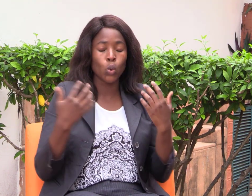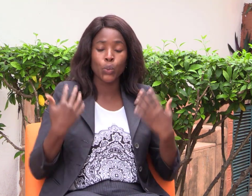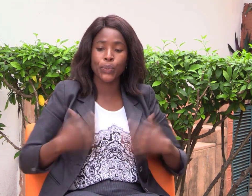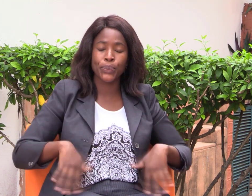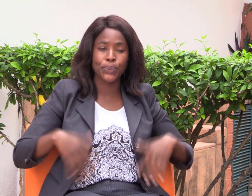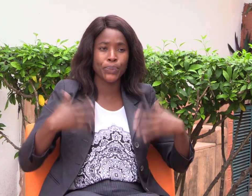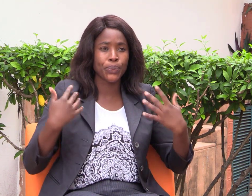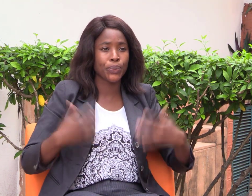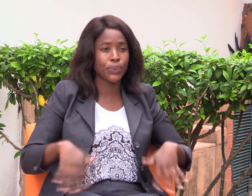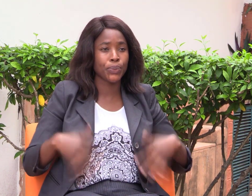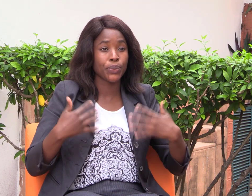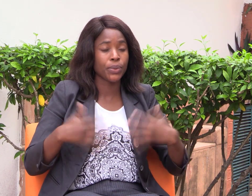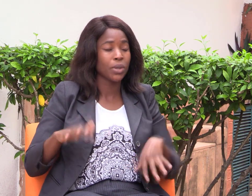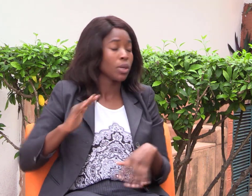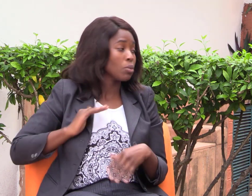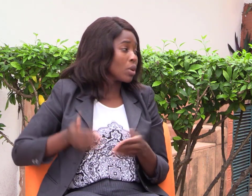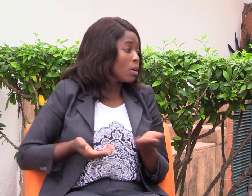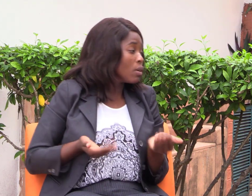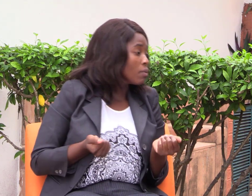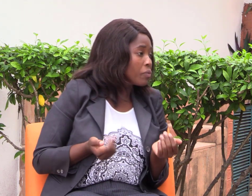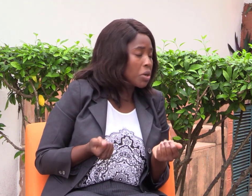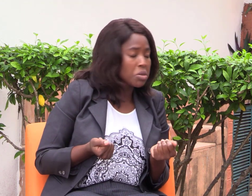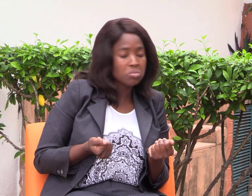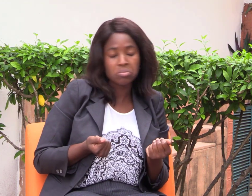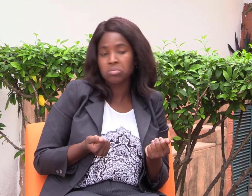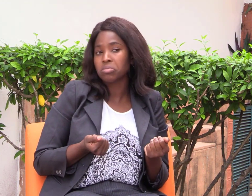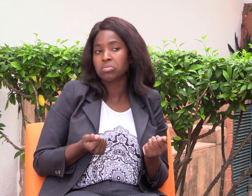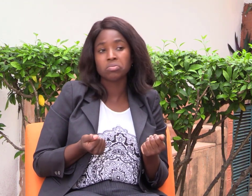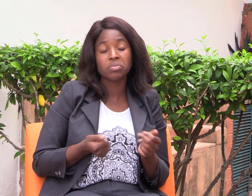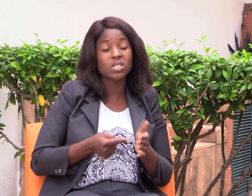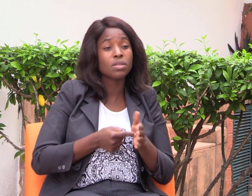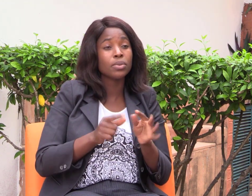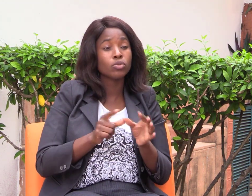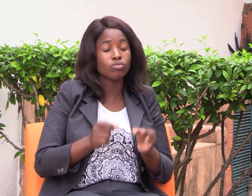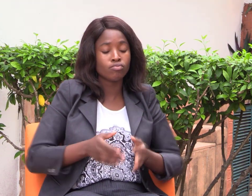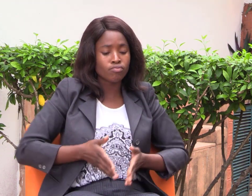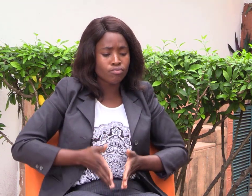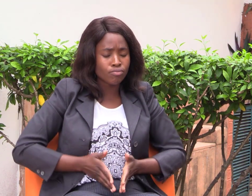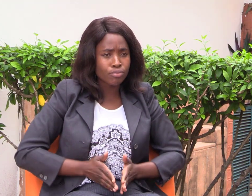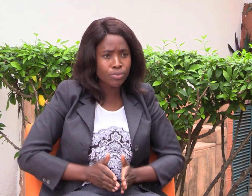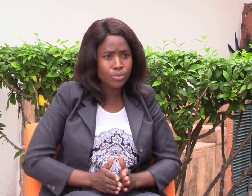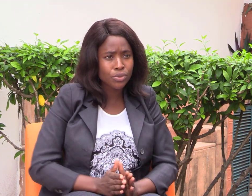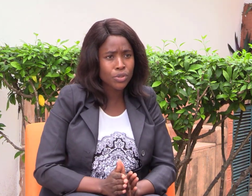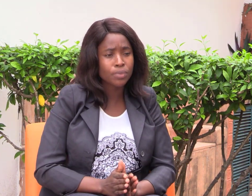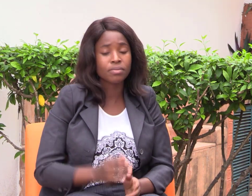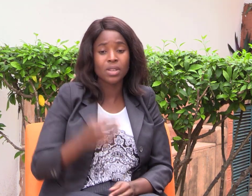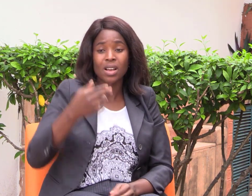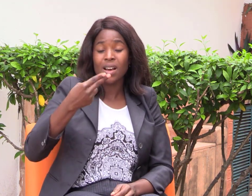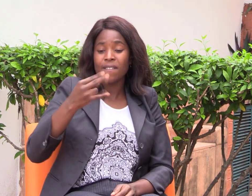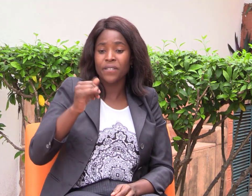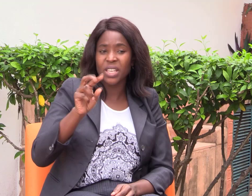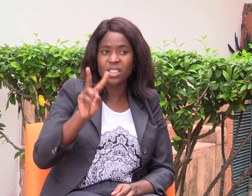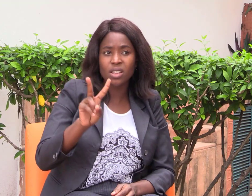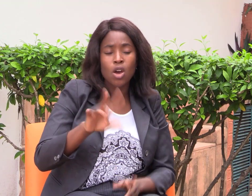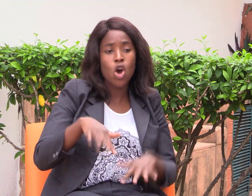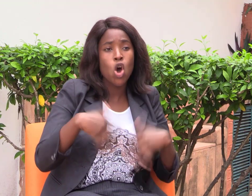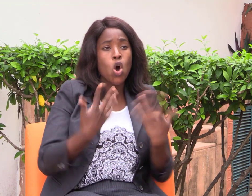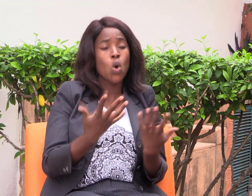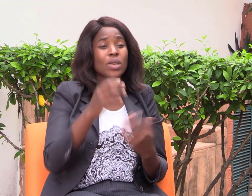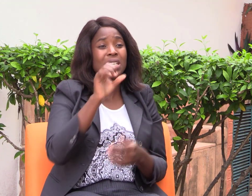E se for falar um pouco sobre a saúde, também não tem sido fácil. É uma mulher que